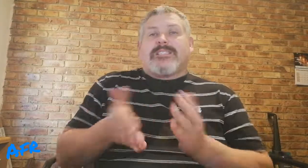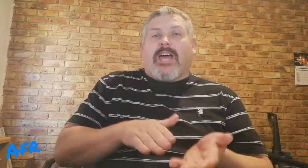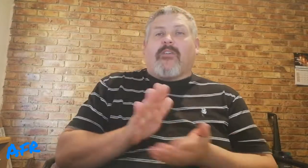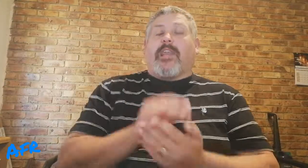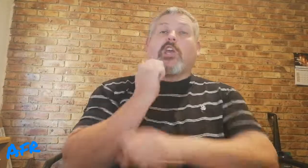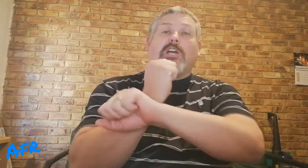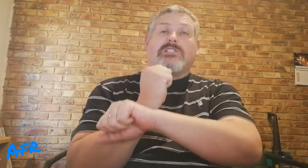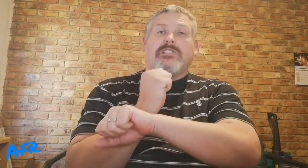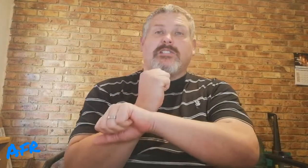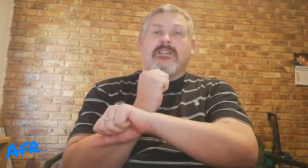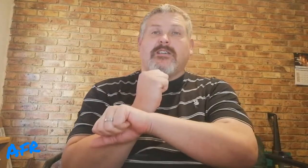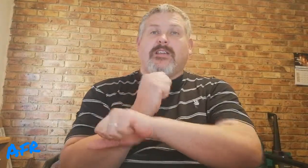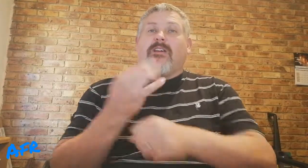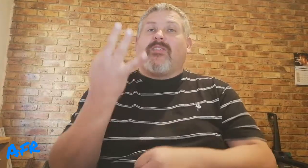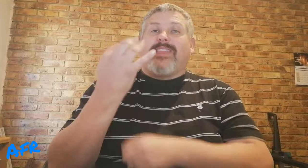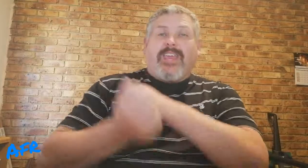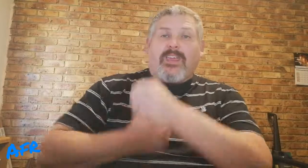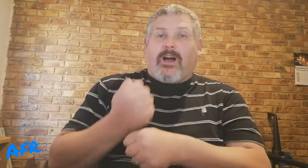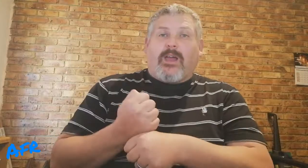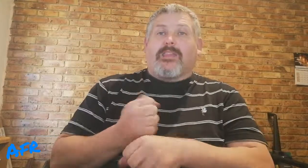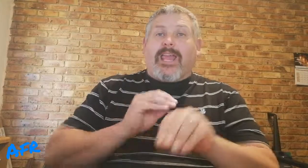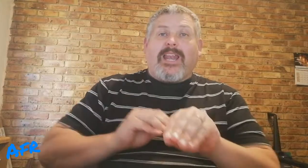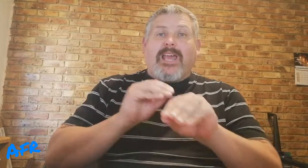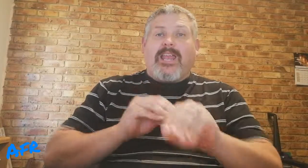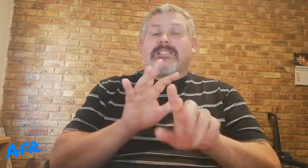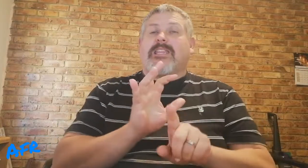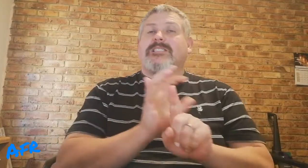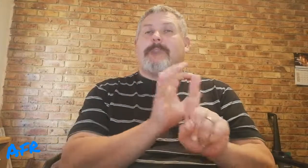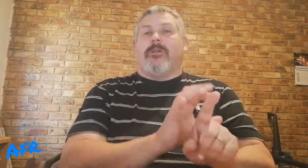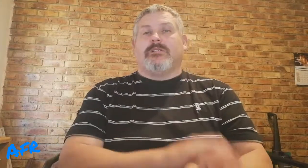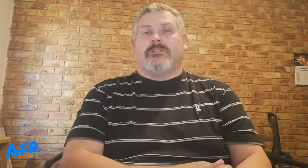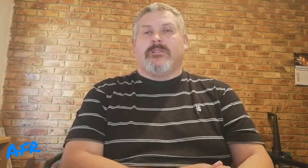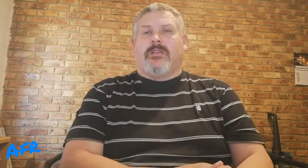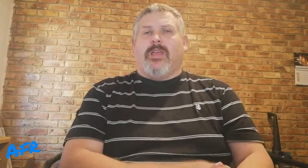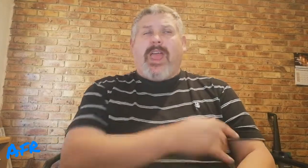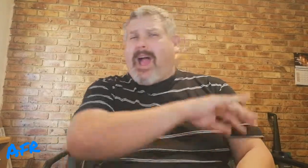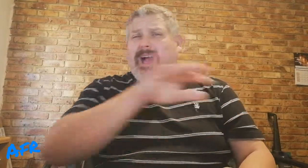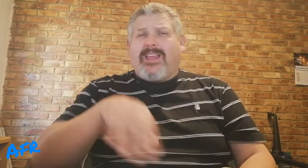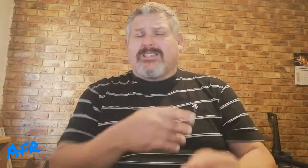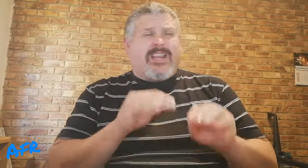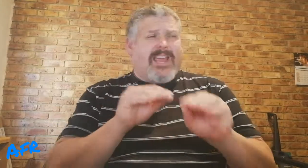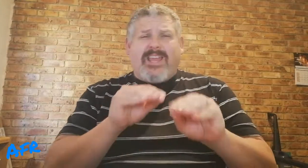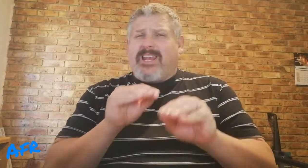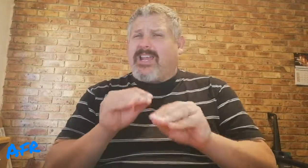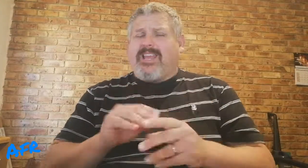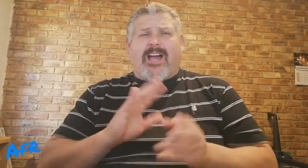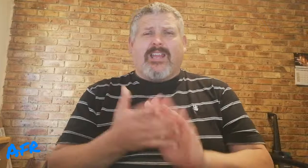te sterf aan die kruis. Vir 3 jaar het hy geleer sy disciple. Alles geleer,